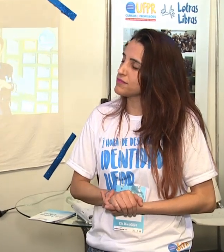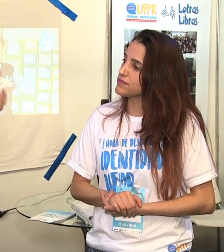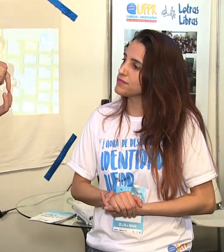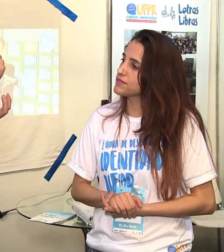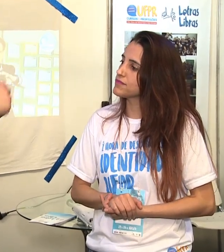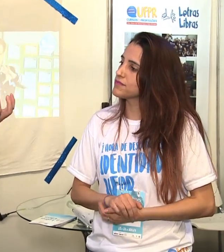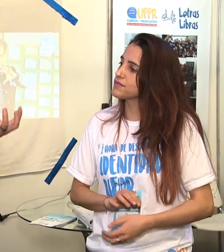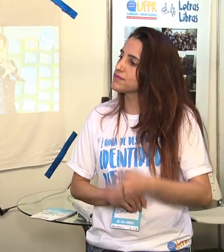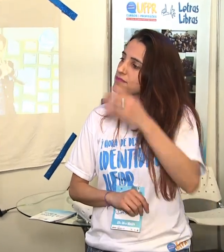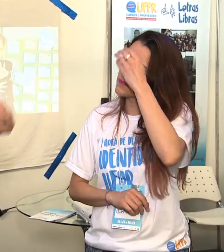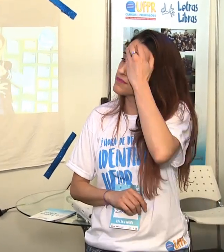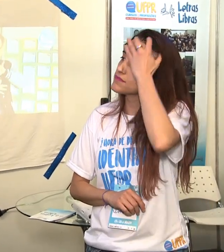contar um pouquinho mais sobre isso?